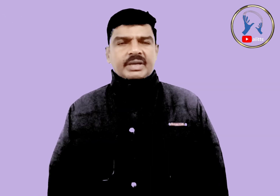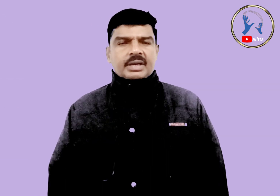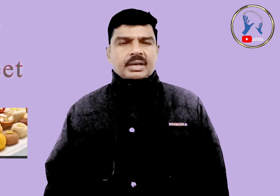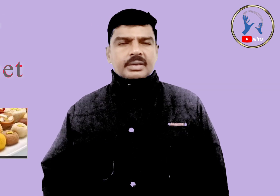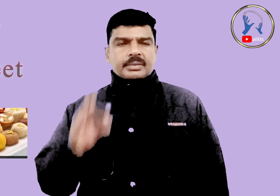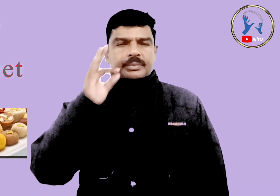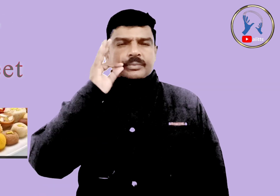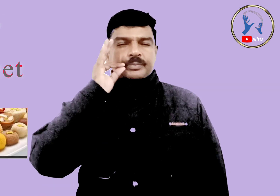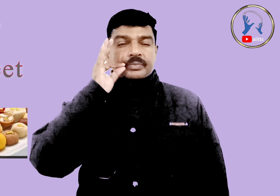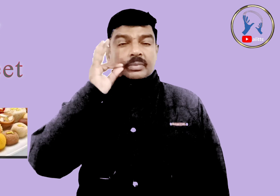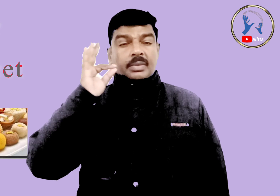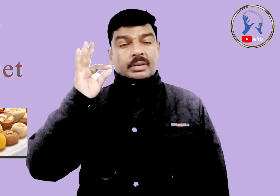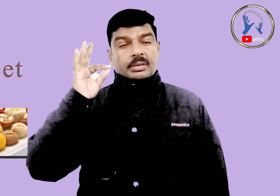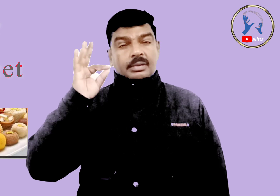मीठा,